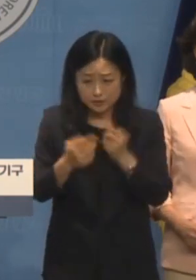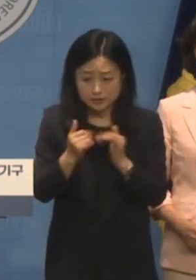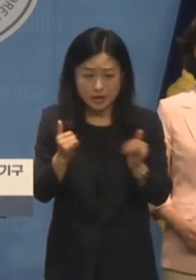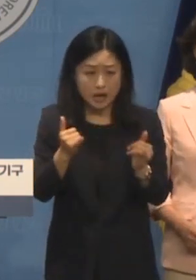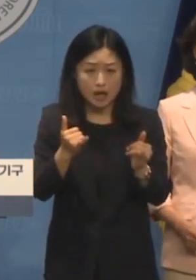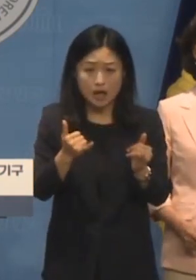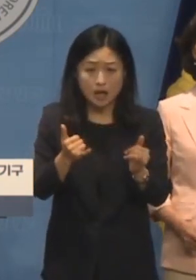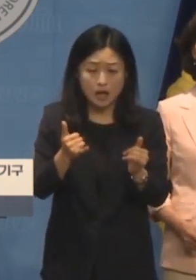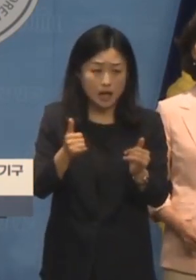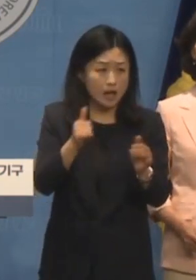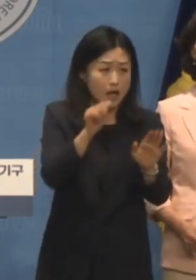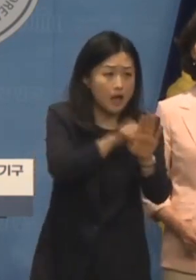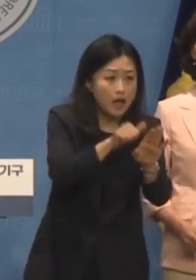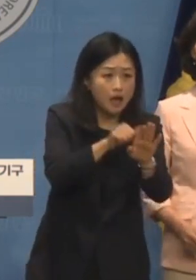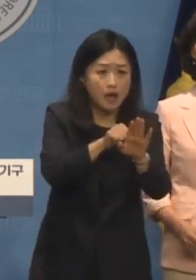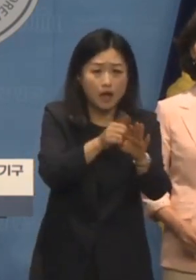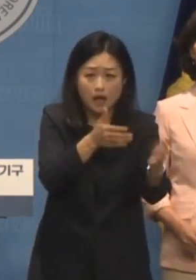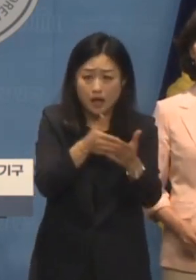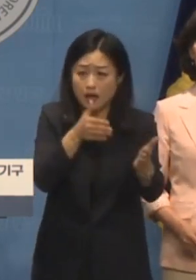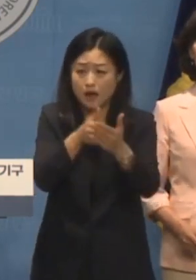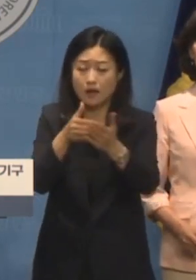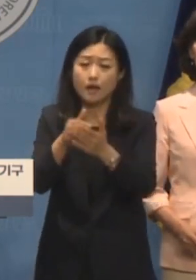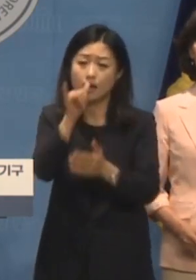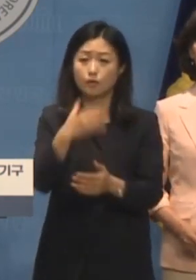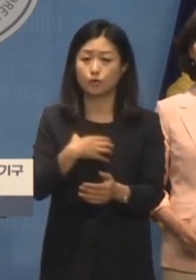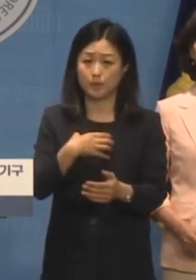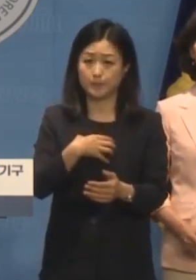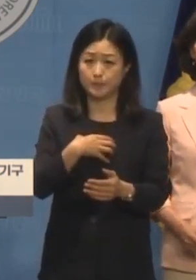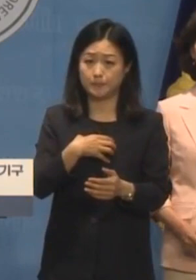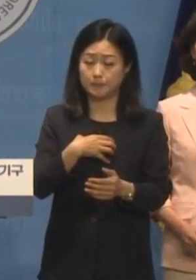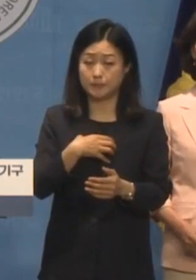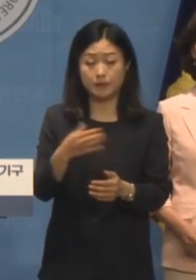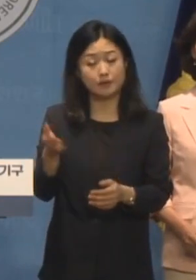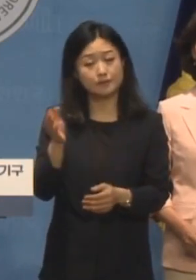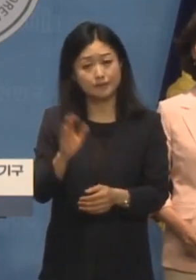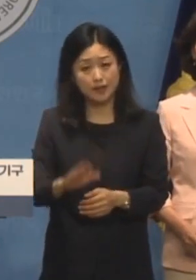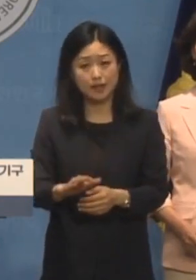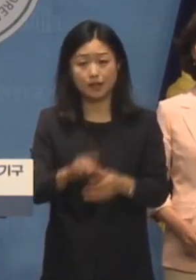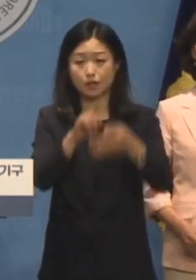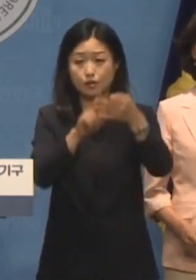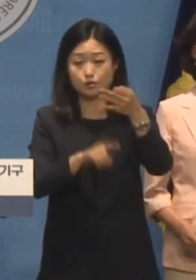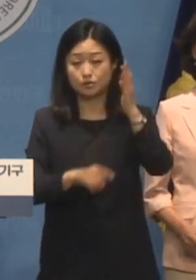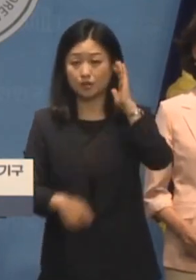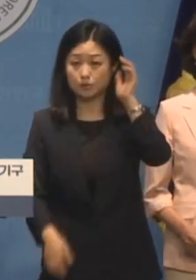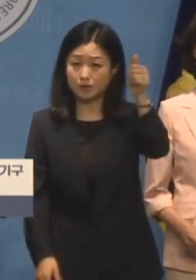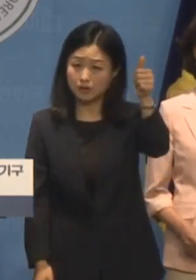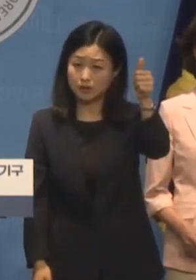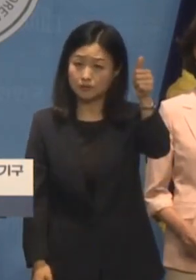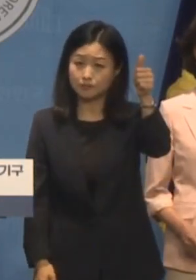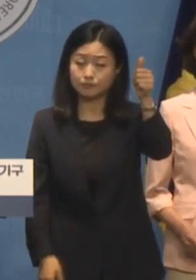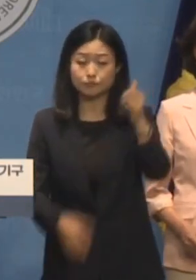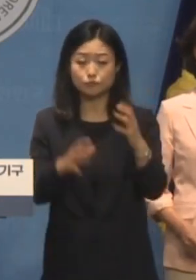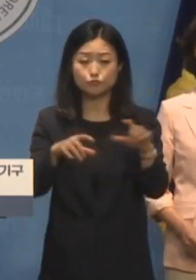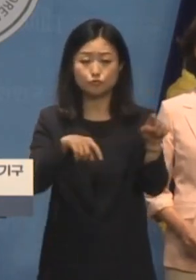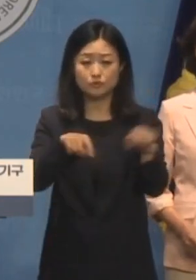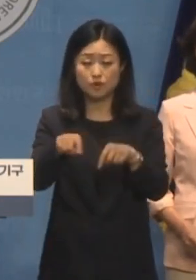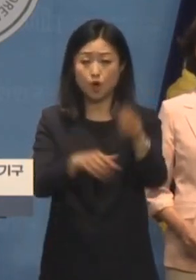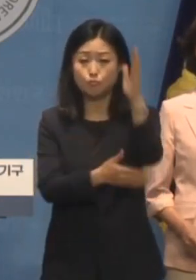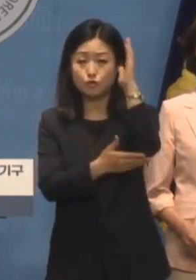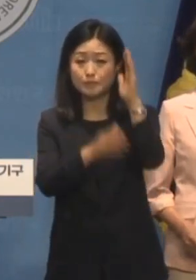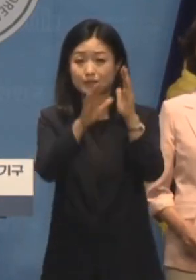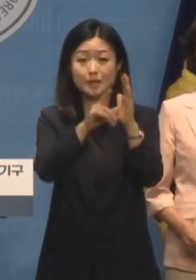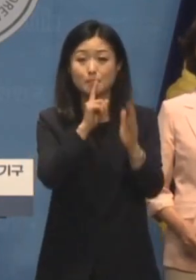의 사태가 벌어질지도 모 국민들의 상황이 이러한데 윤성 대통령은 국정 브리핑을